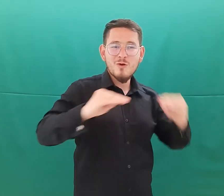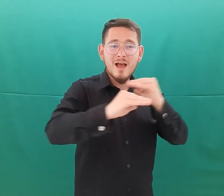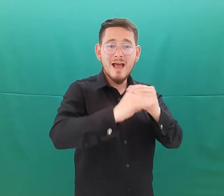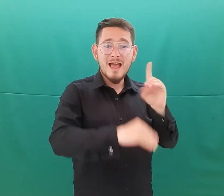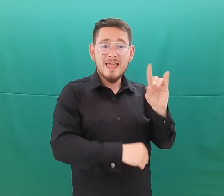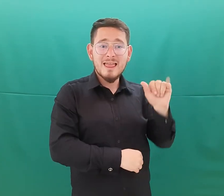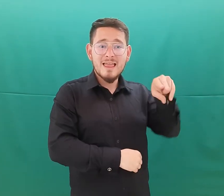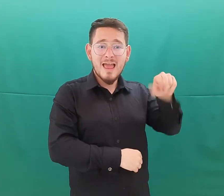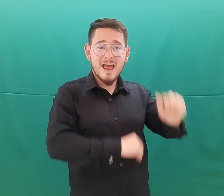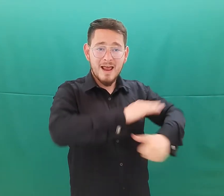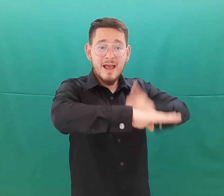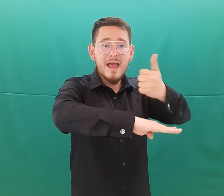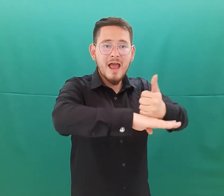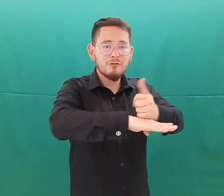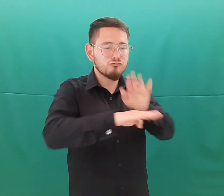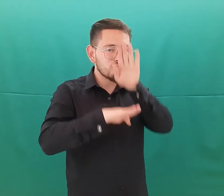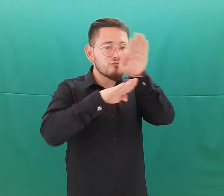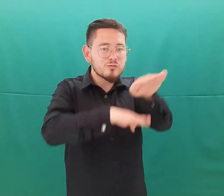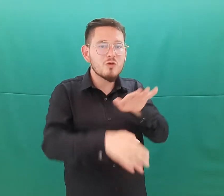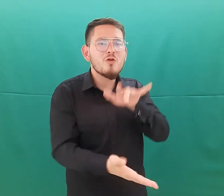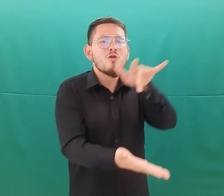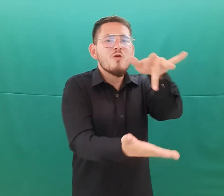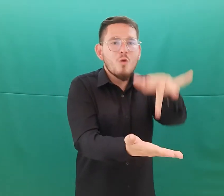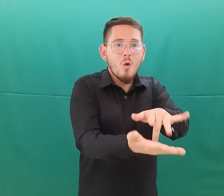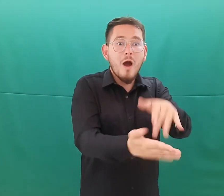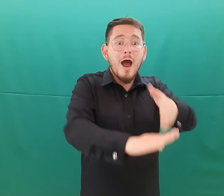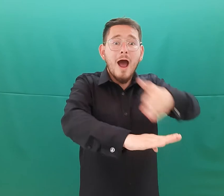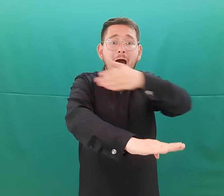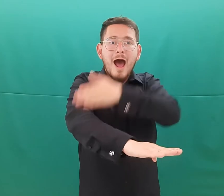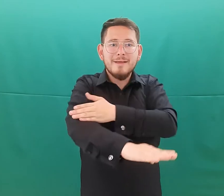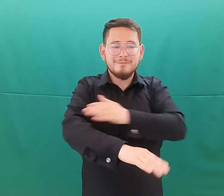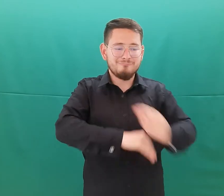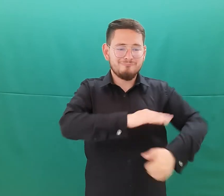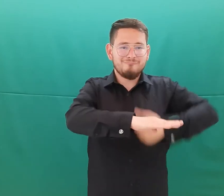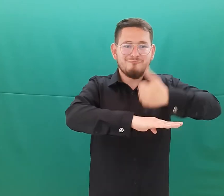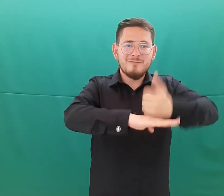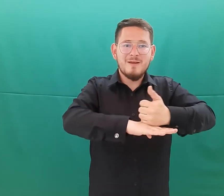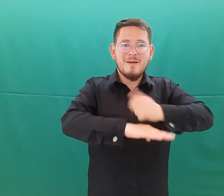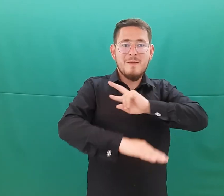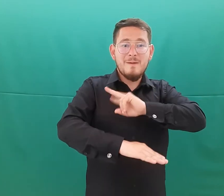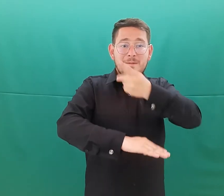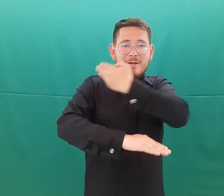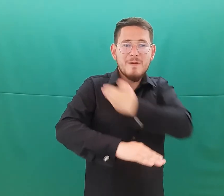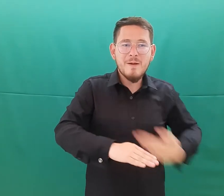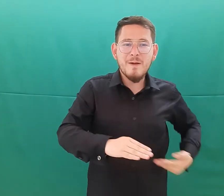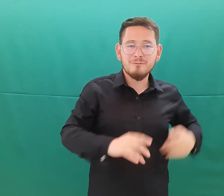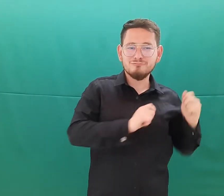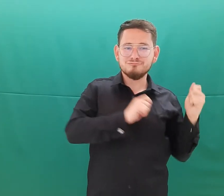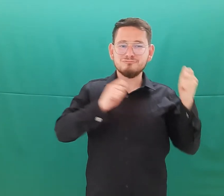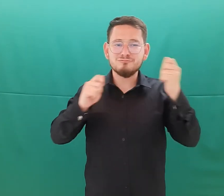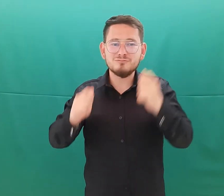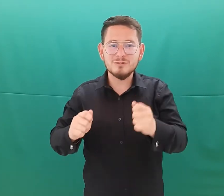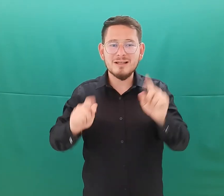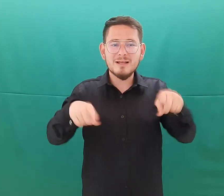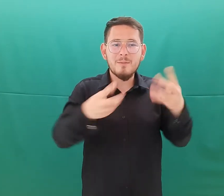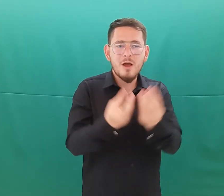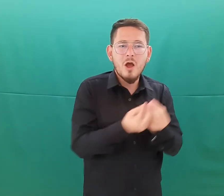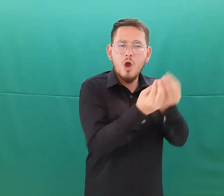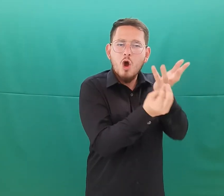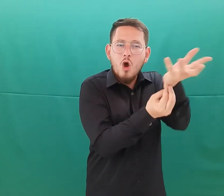y canciller, Marta Lucía Ramírez, y la consejera presidencial para la mujer, Heidi Gallo, un reconocimiento por su compromiso